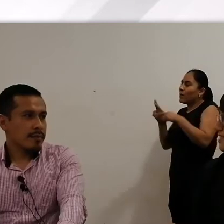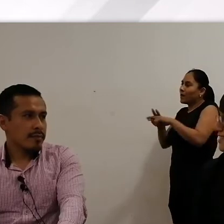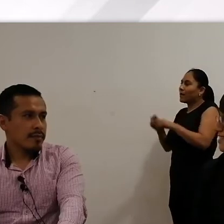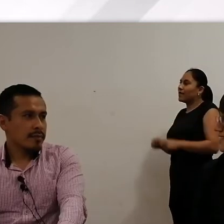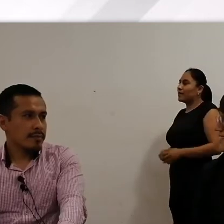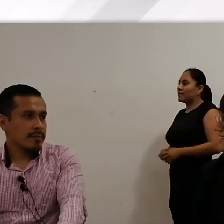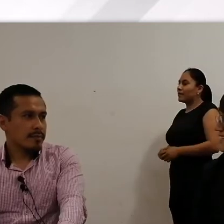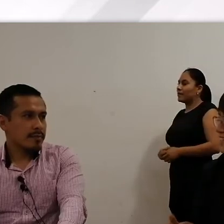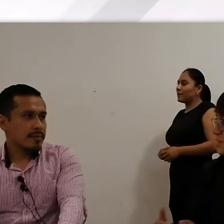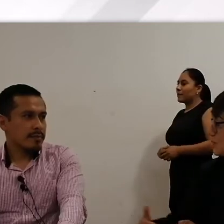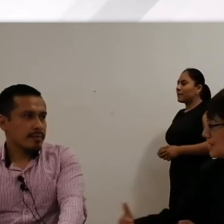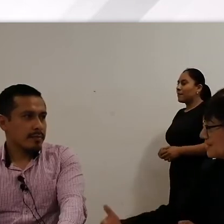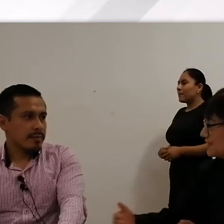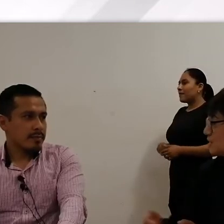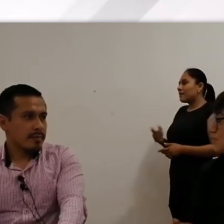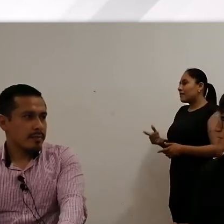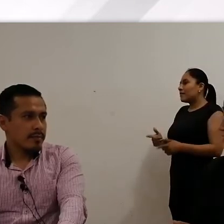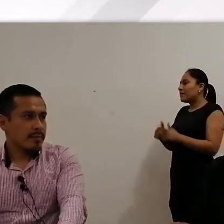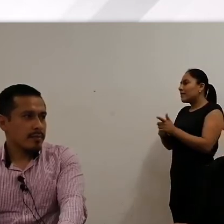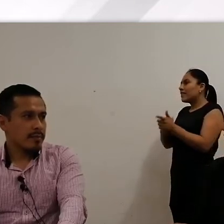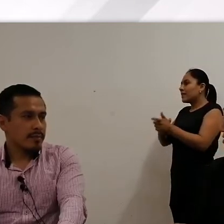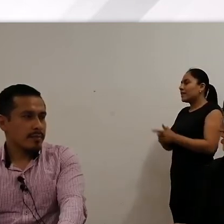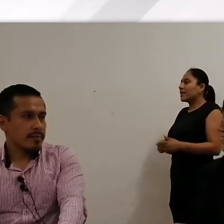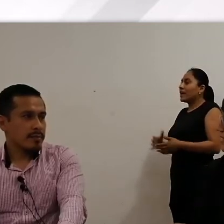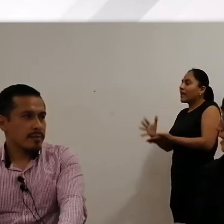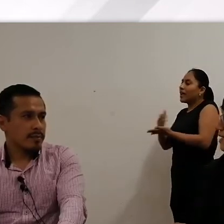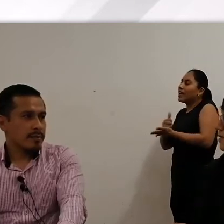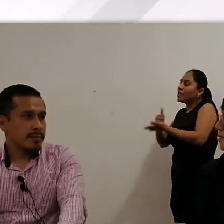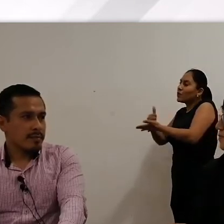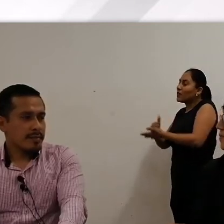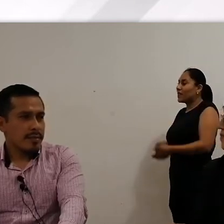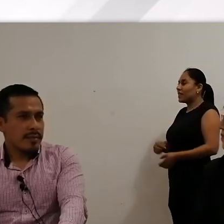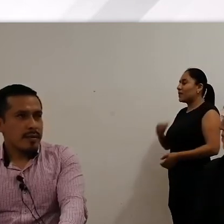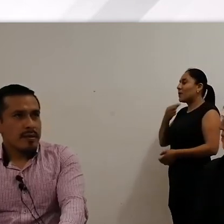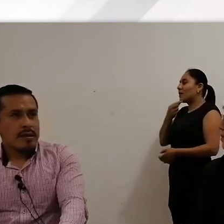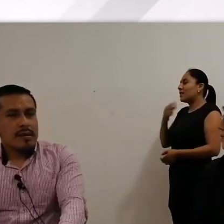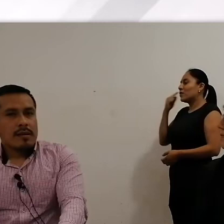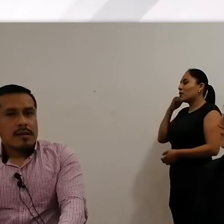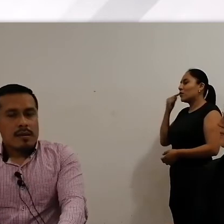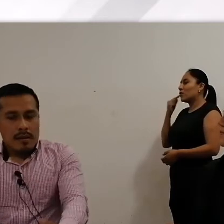transcurso que lleva atendiendo a los niños sordos?